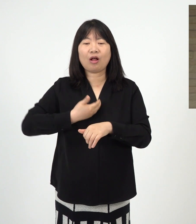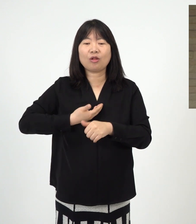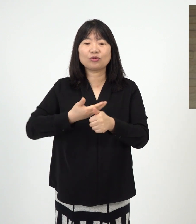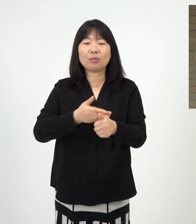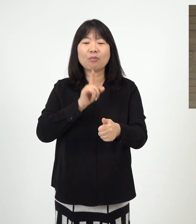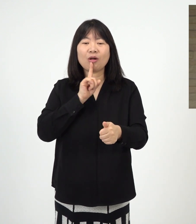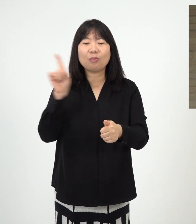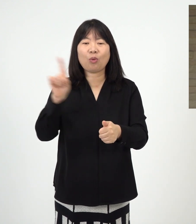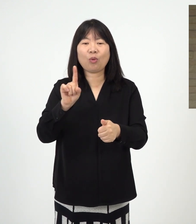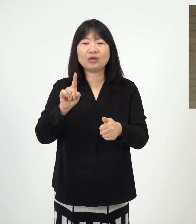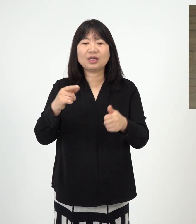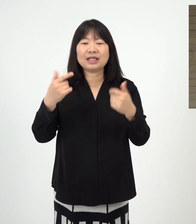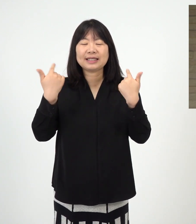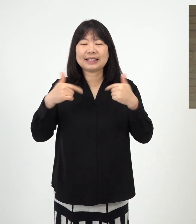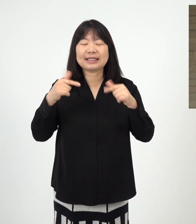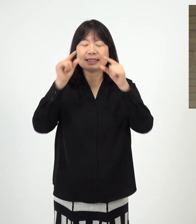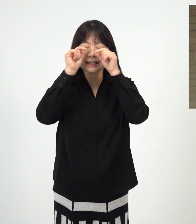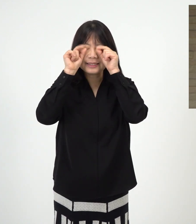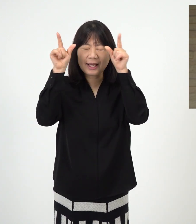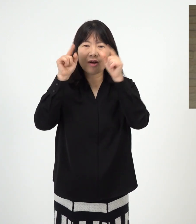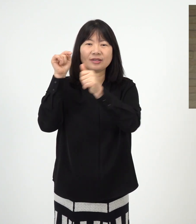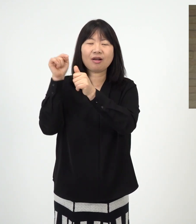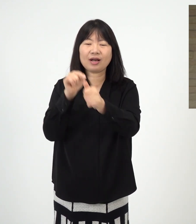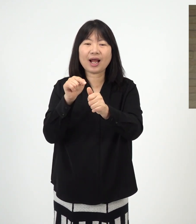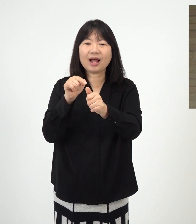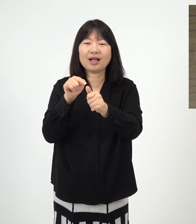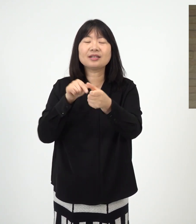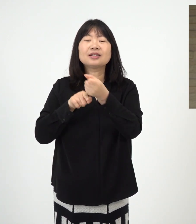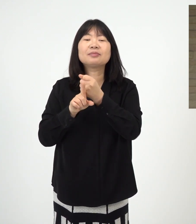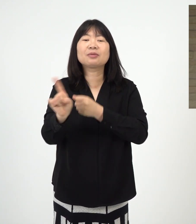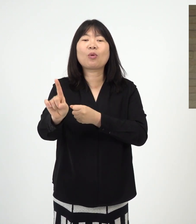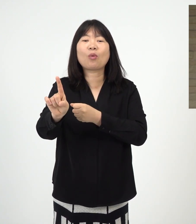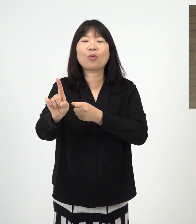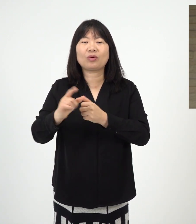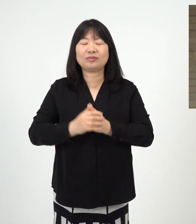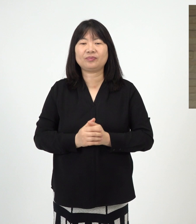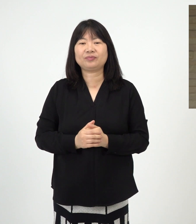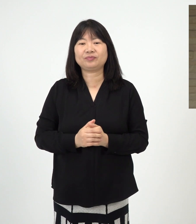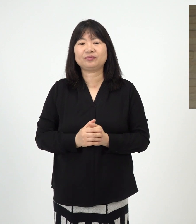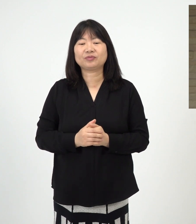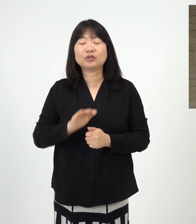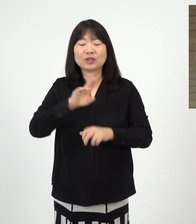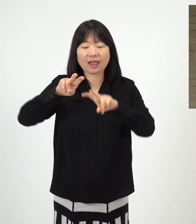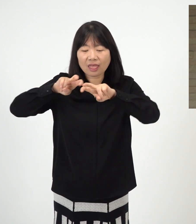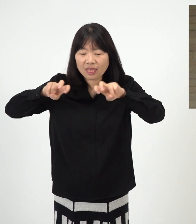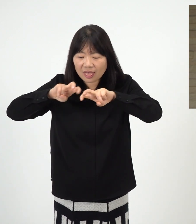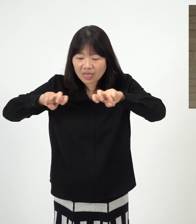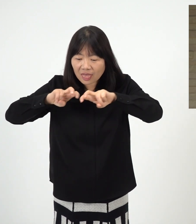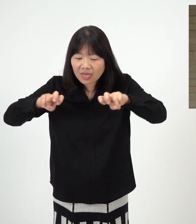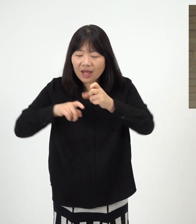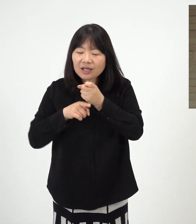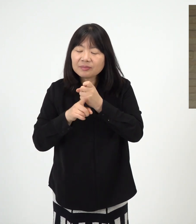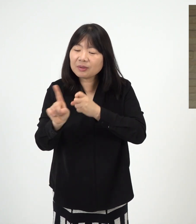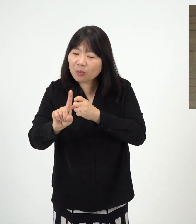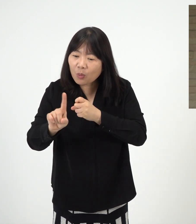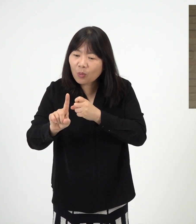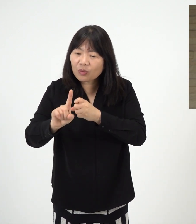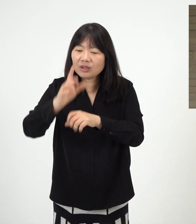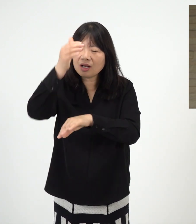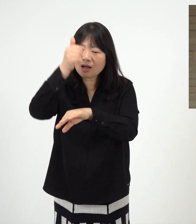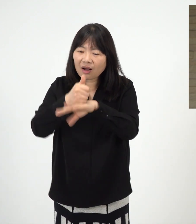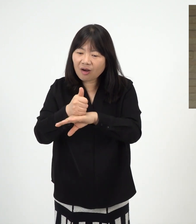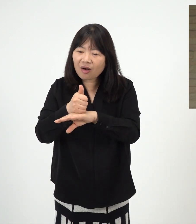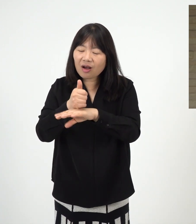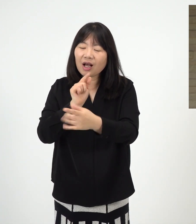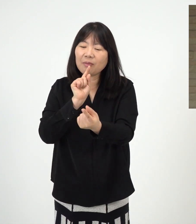라고 결론이 난 걸까? 여기에 이제 그 의미를 우리가 찾아 들어가 봤더니 이런 결론에